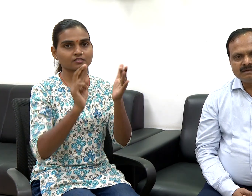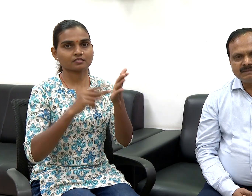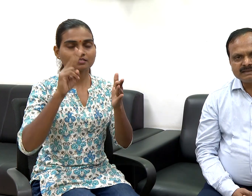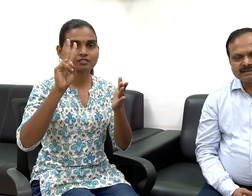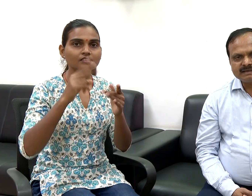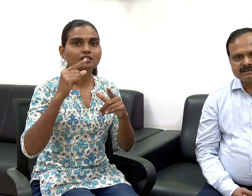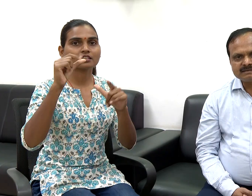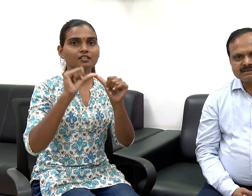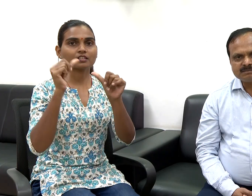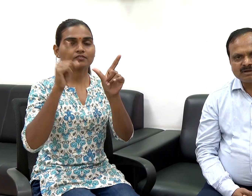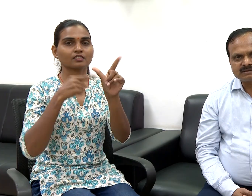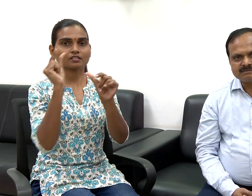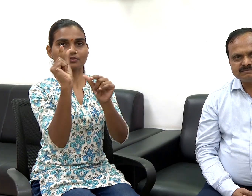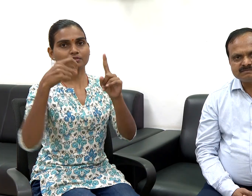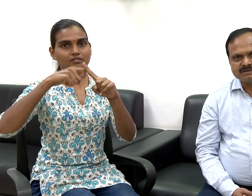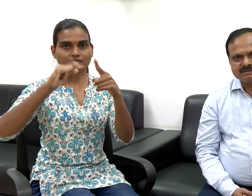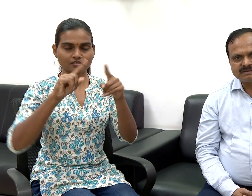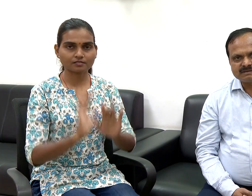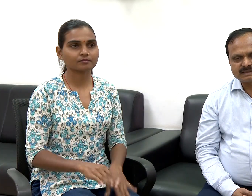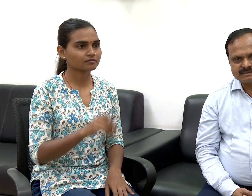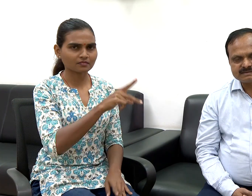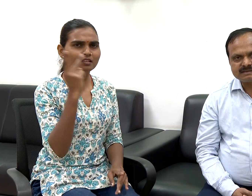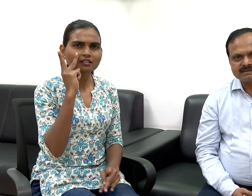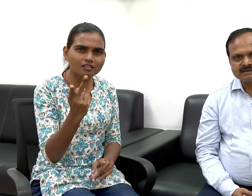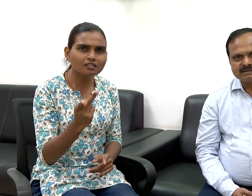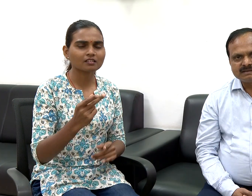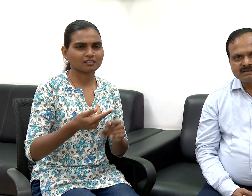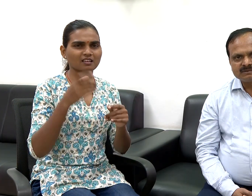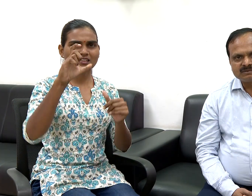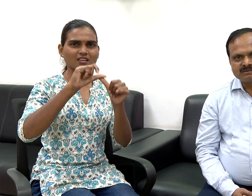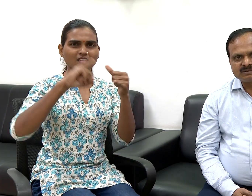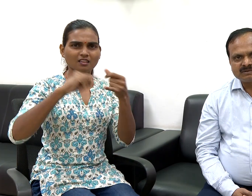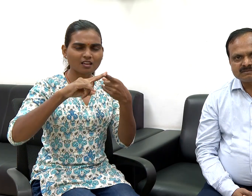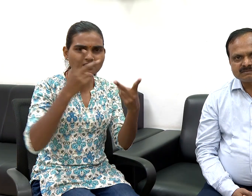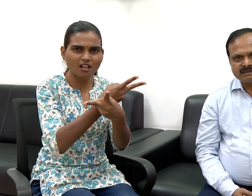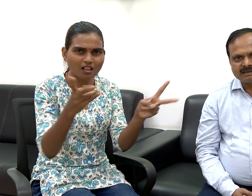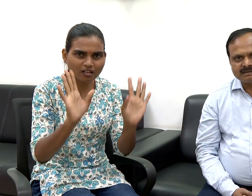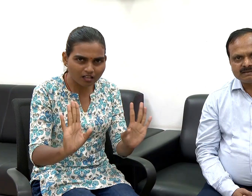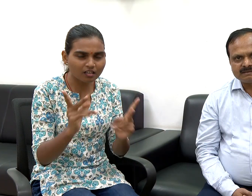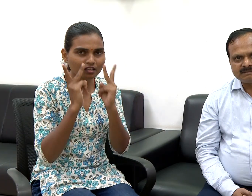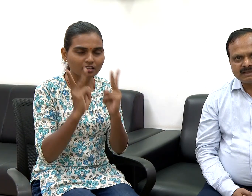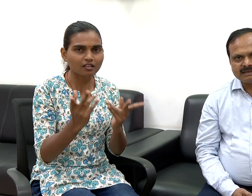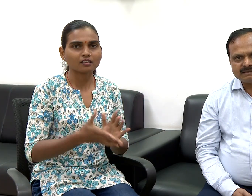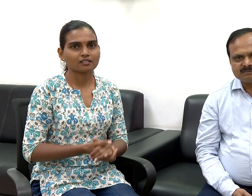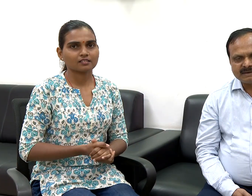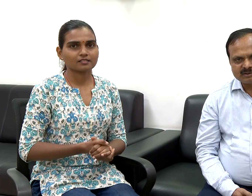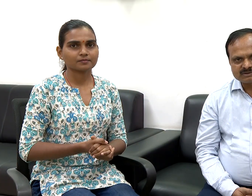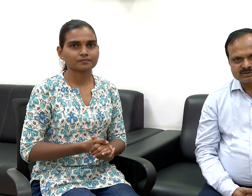मैंने देखा कि बहुत कम केसेस थे, तो मैंने मोबाइल कोर्ट्स की शुरुआत